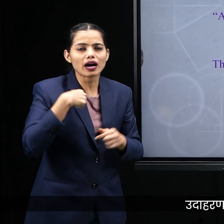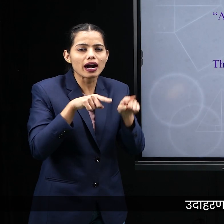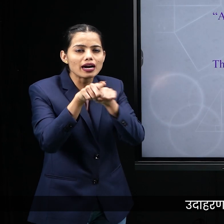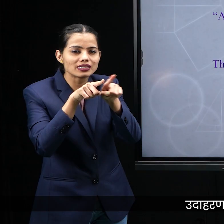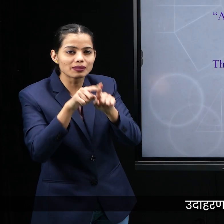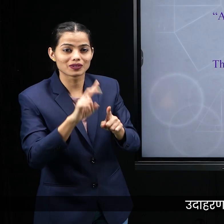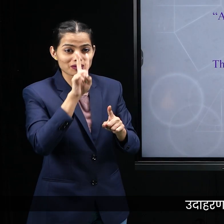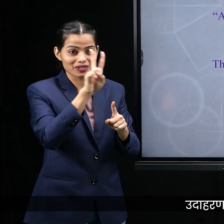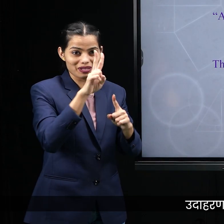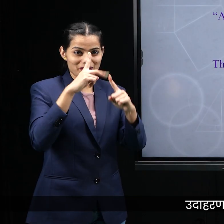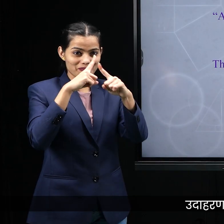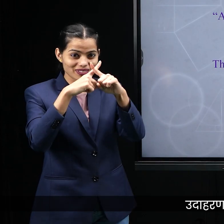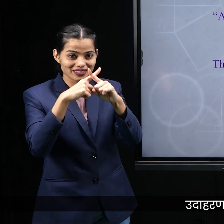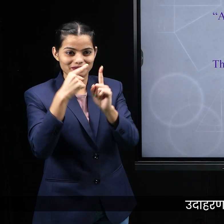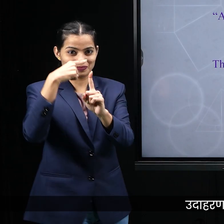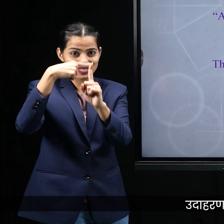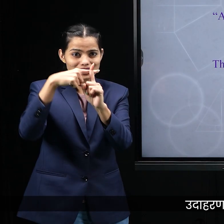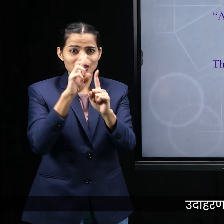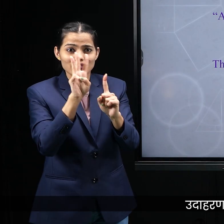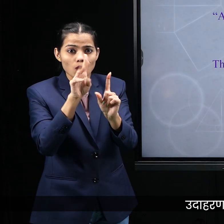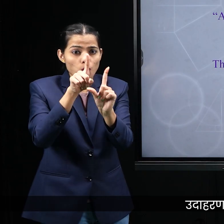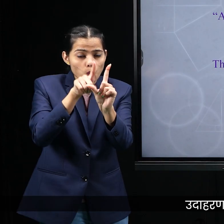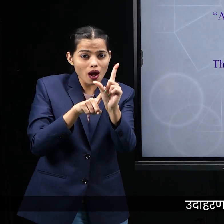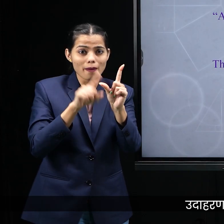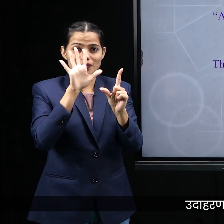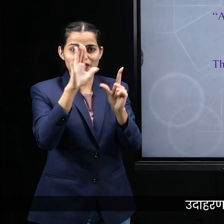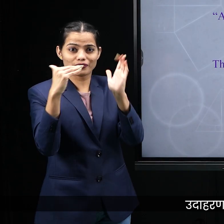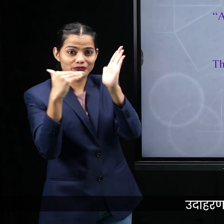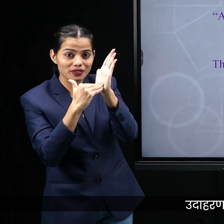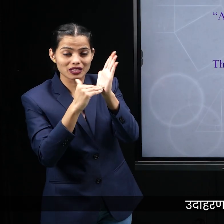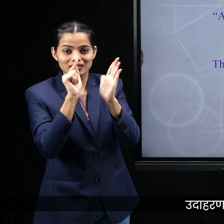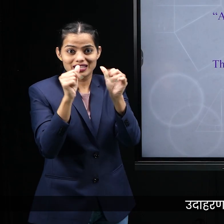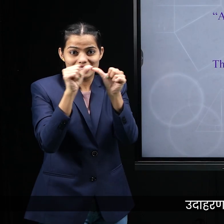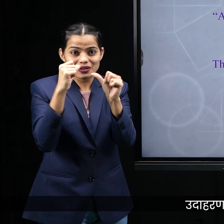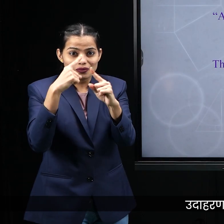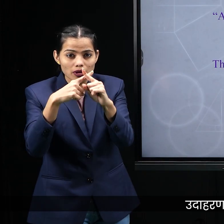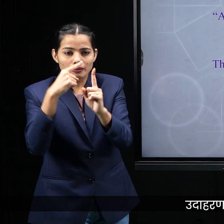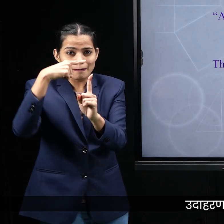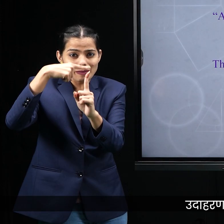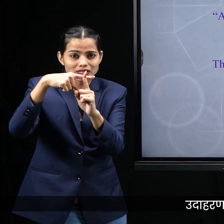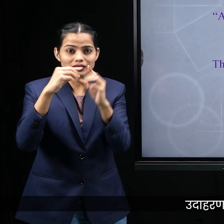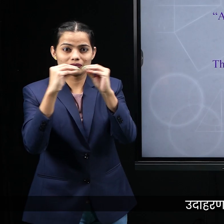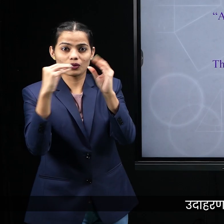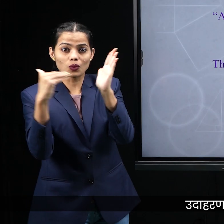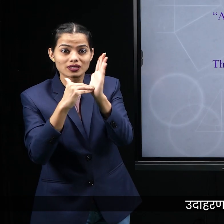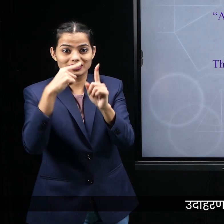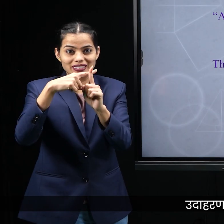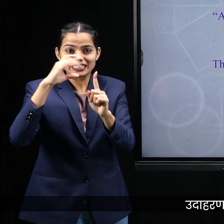उदाहरण के लिए 2x प्लस 3y, 5z, ax प्लस bz प्लस